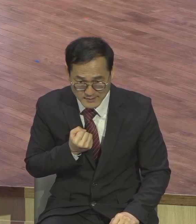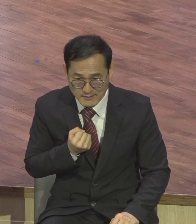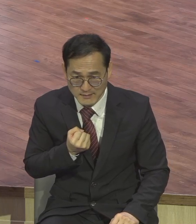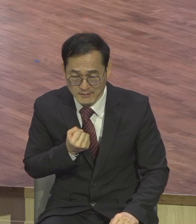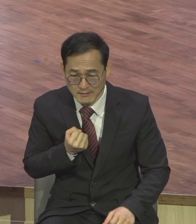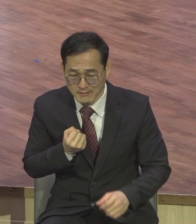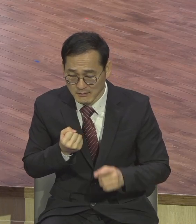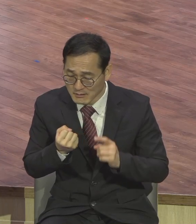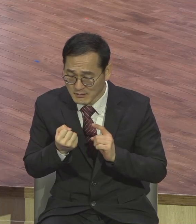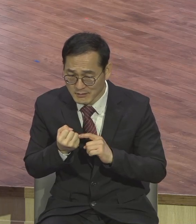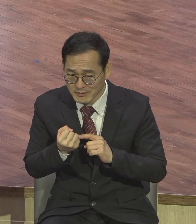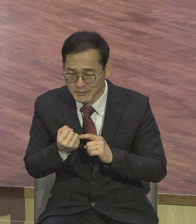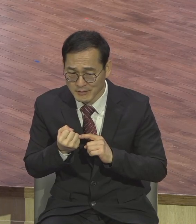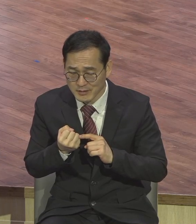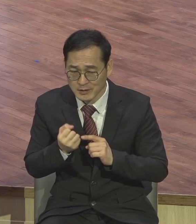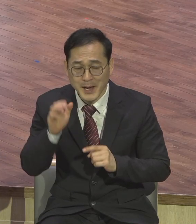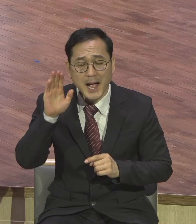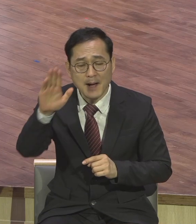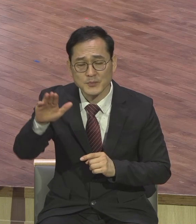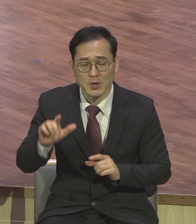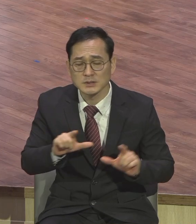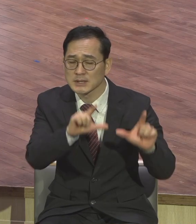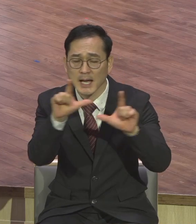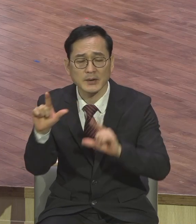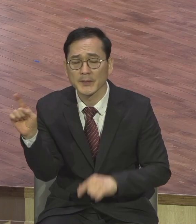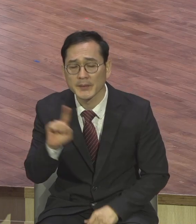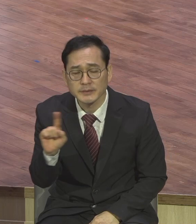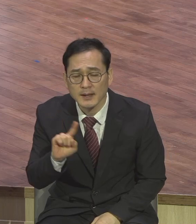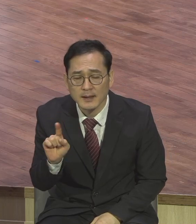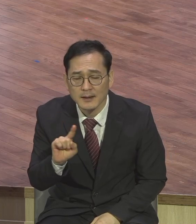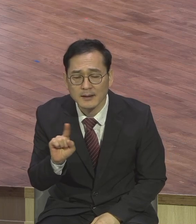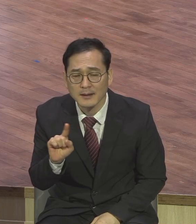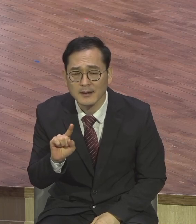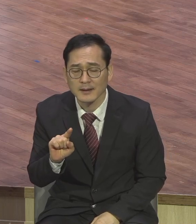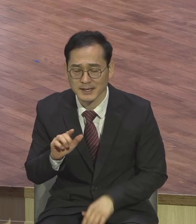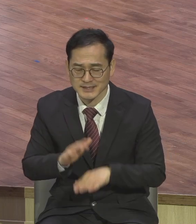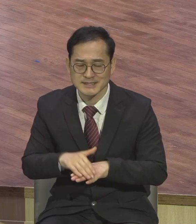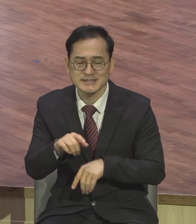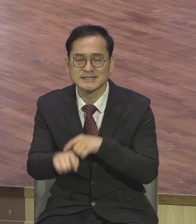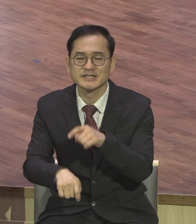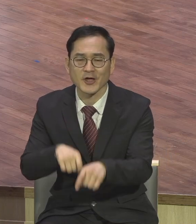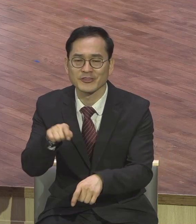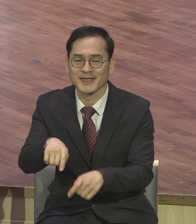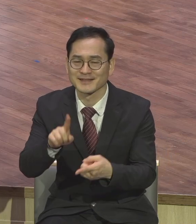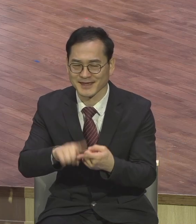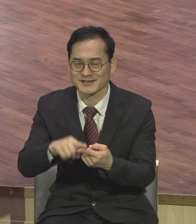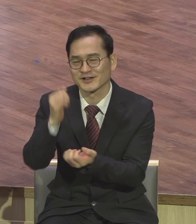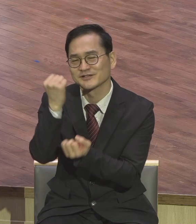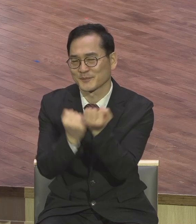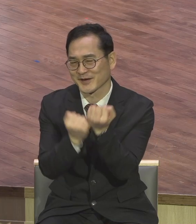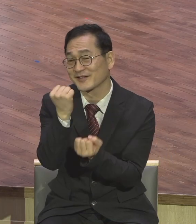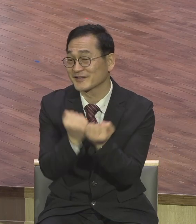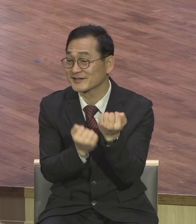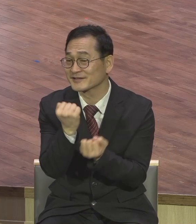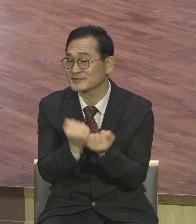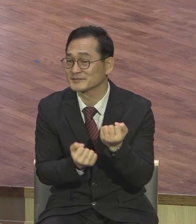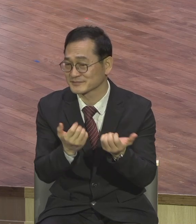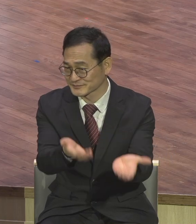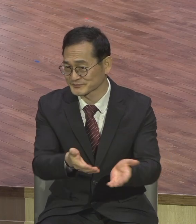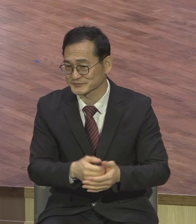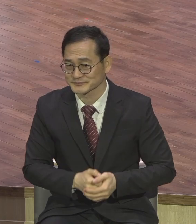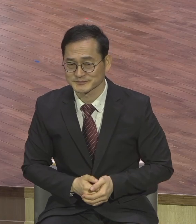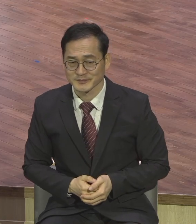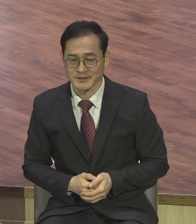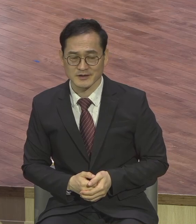어떤 삶의 모습을 보여야 하는지 실천적 부분을 여기서 언급하고 있습니다.